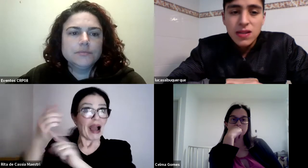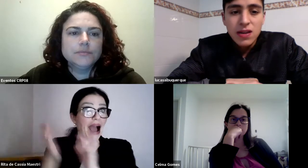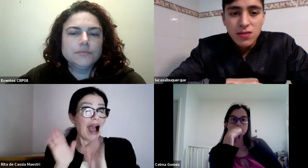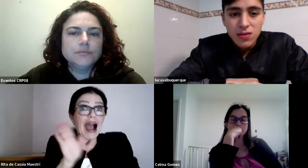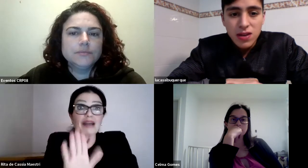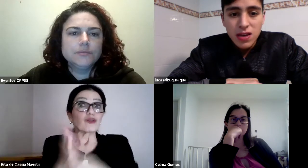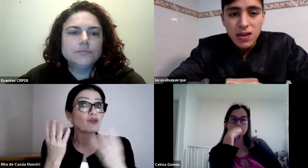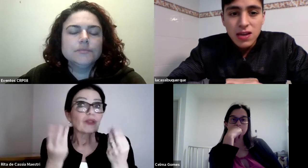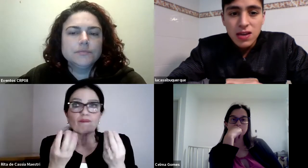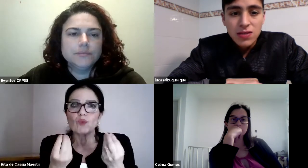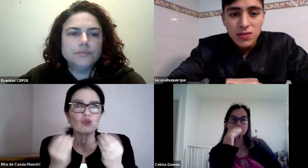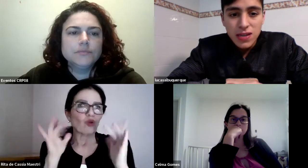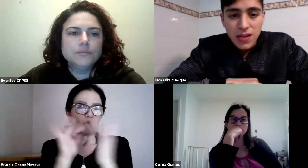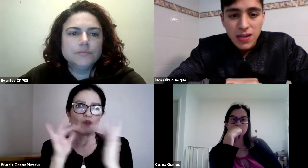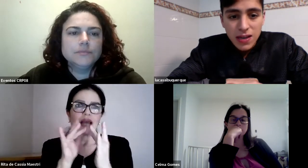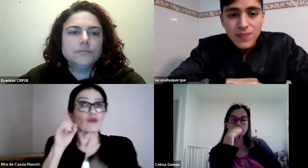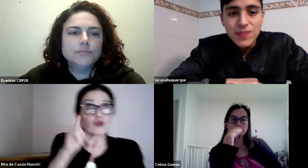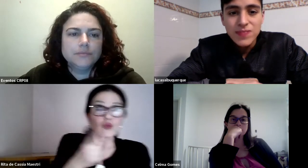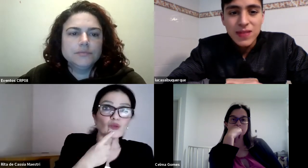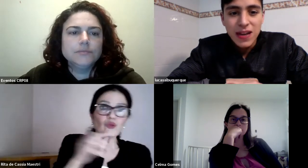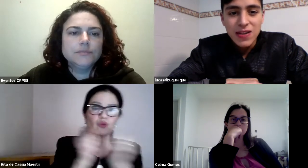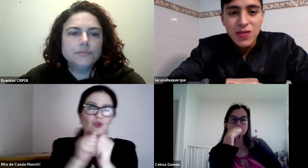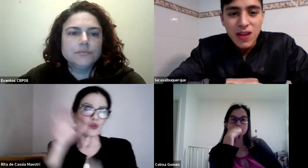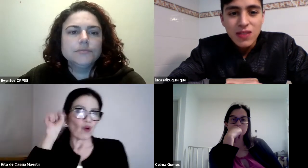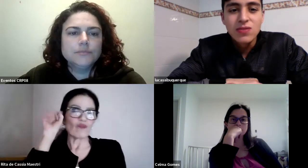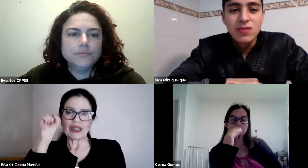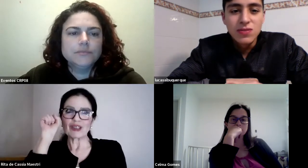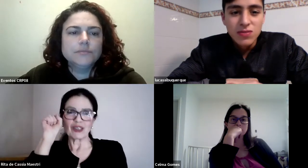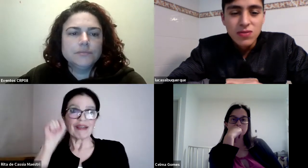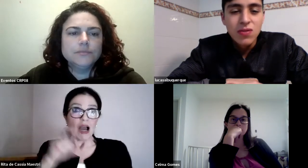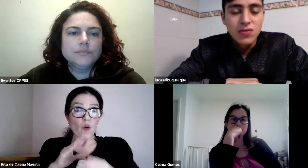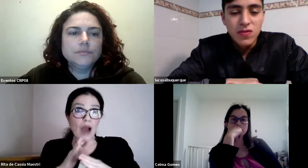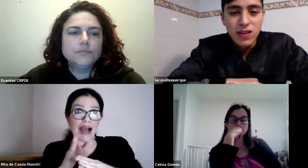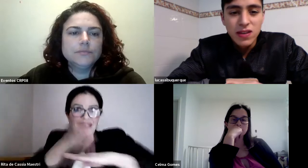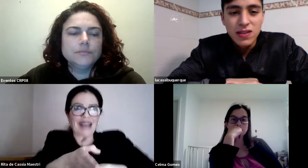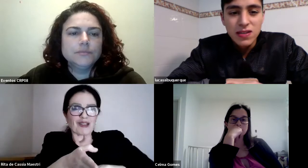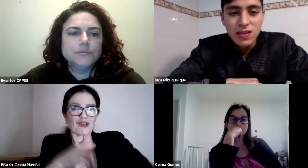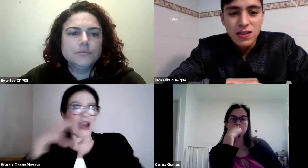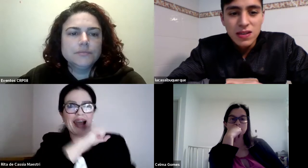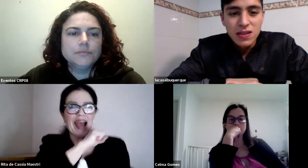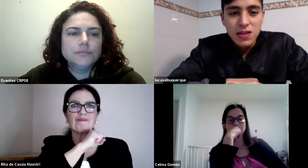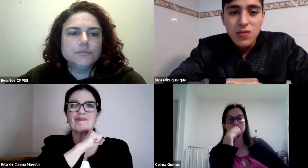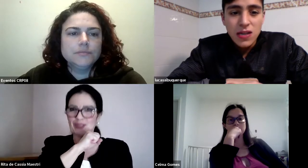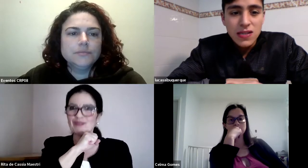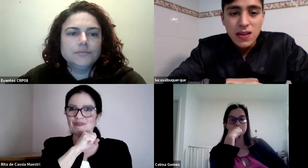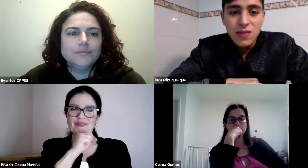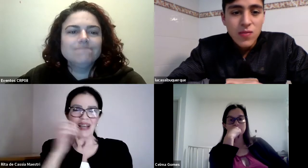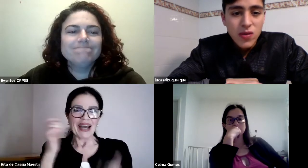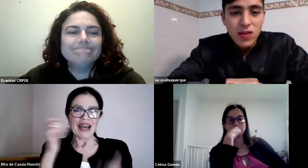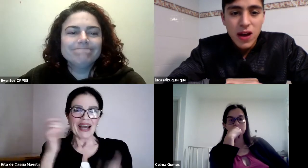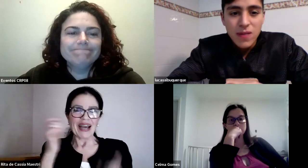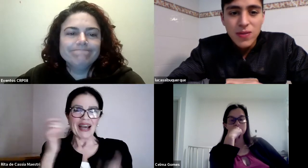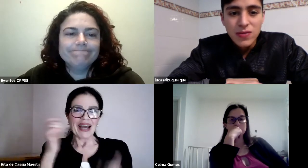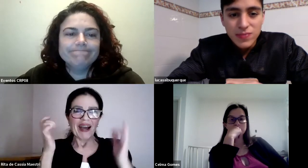Temos a tecnologia que nos auxilia a ter contato com o surdo, com os ouvintes. O acesso é